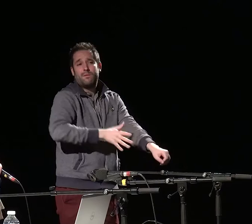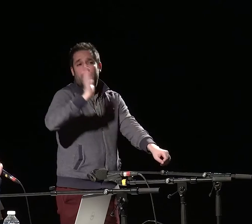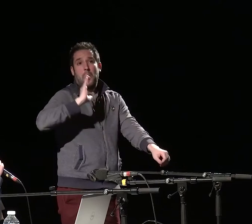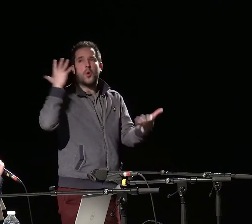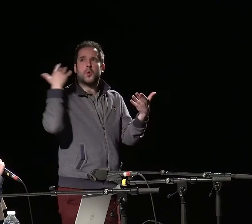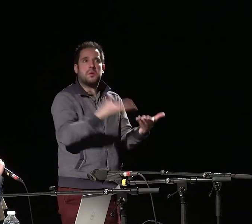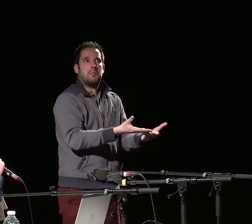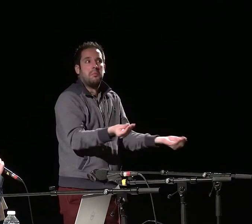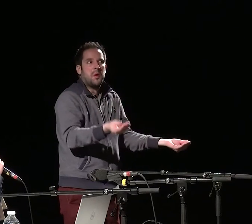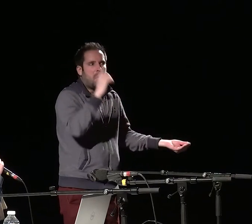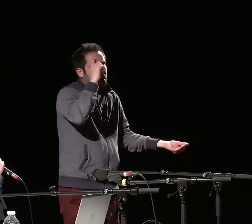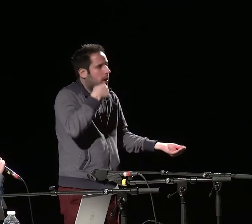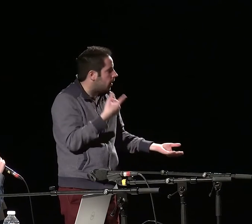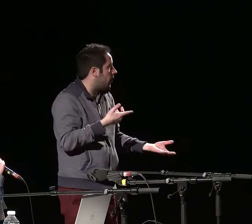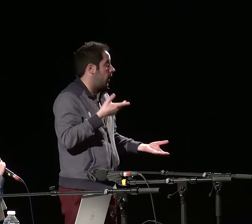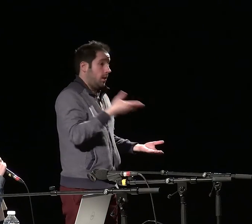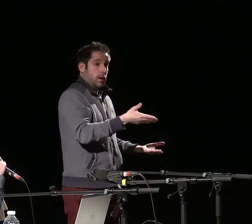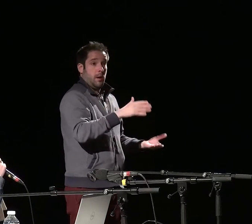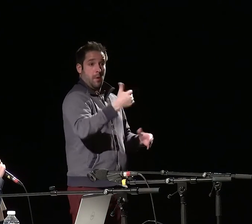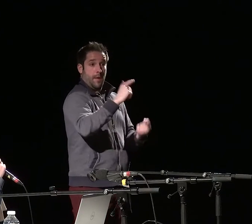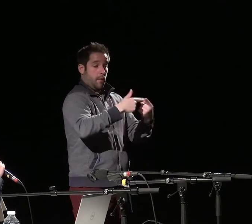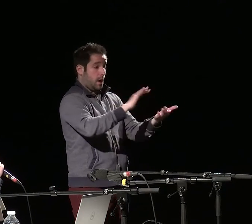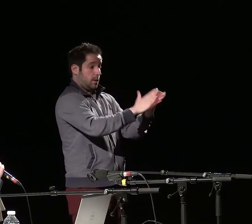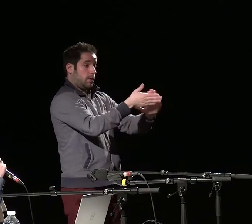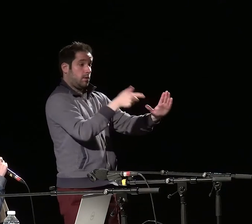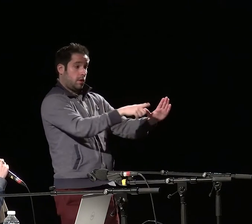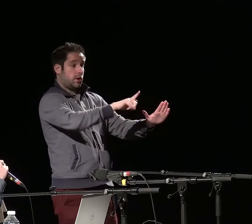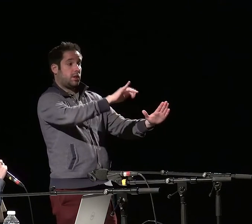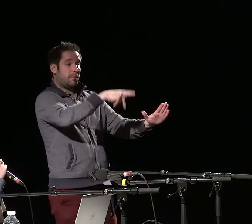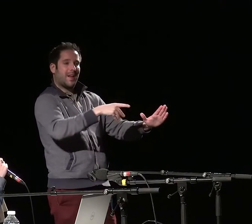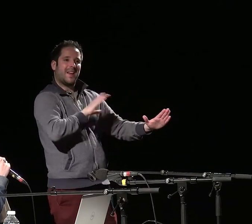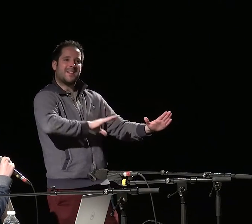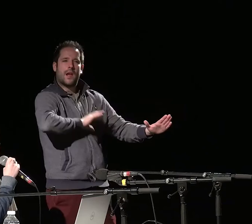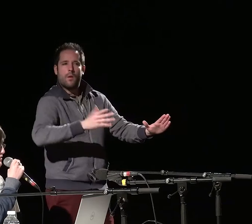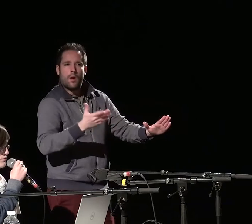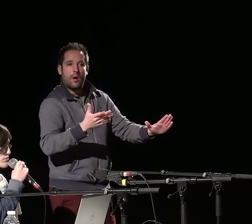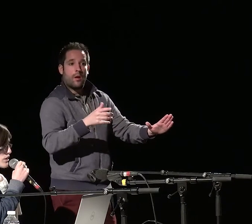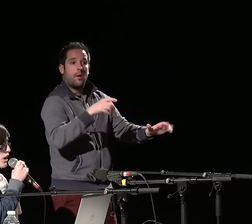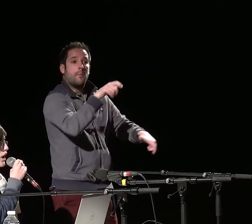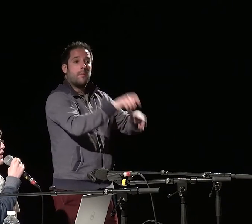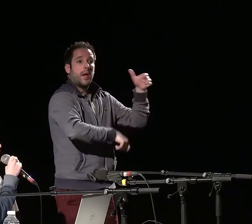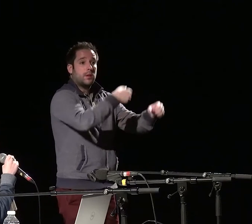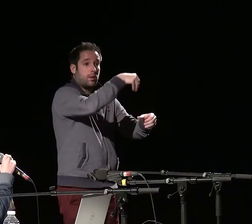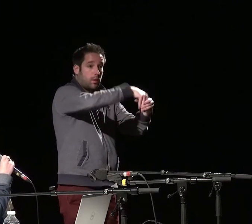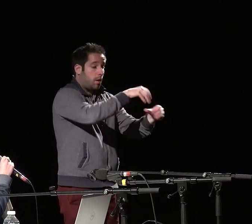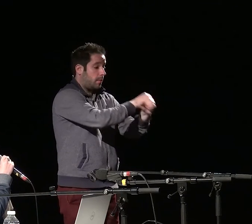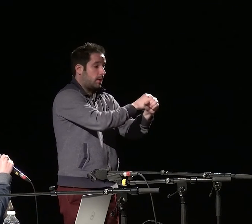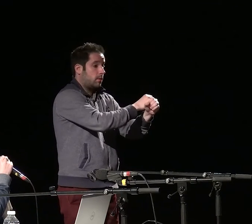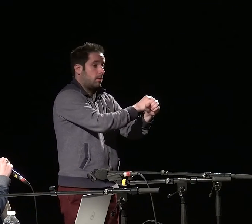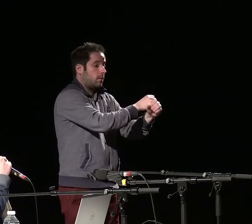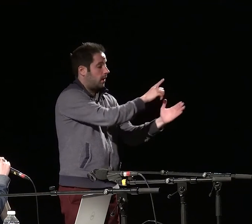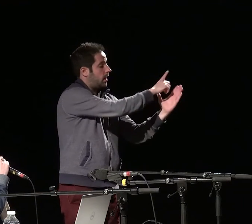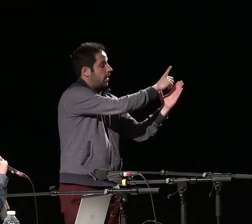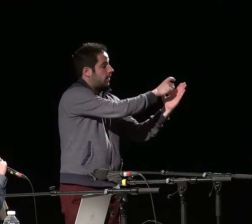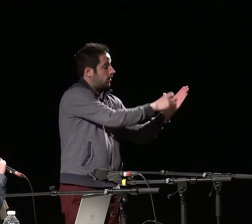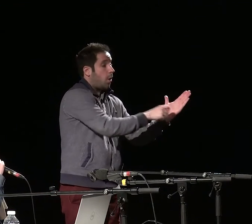aujourd'hui, je crois. En fait, c'est la première association qui a essayé de faire sortir des prisons des questionnaires